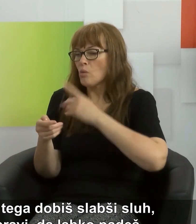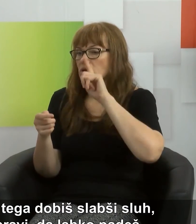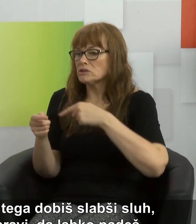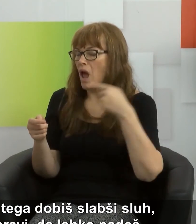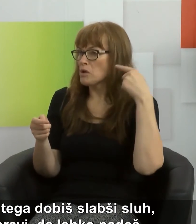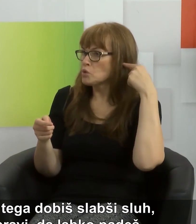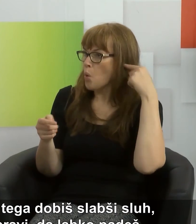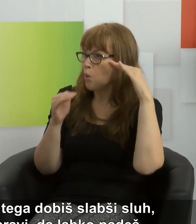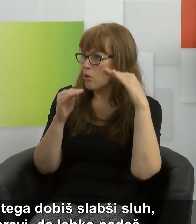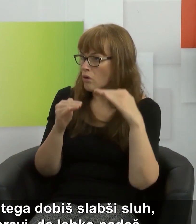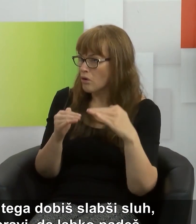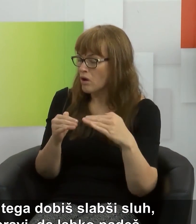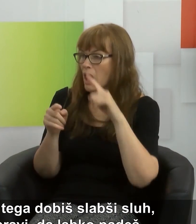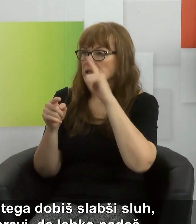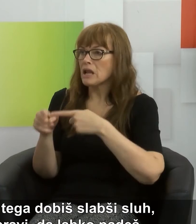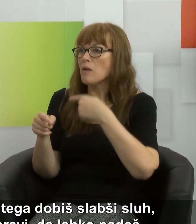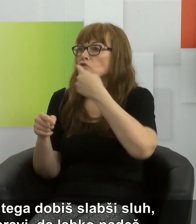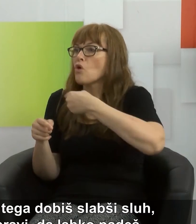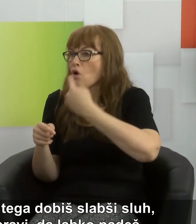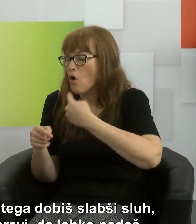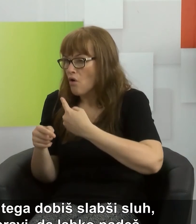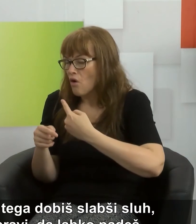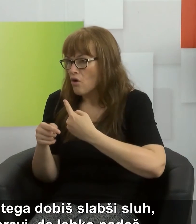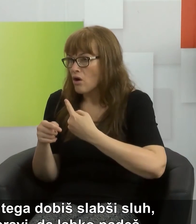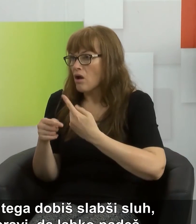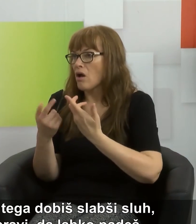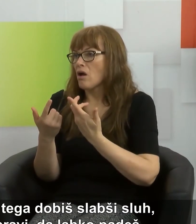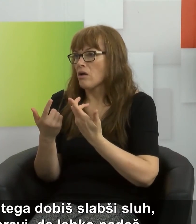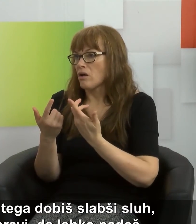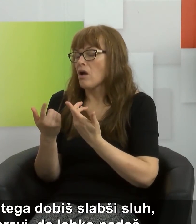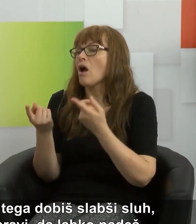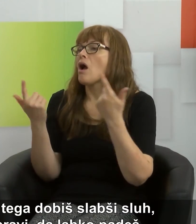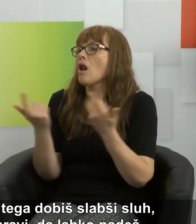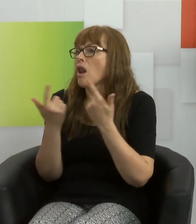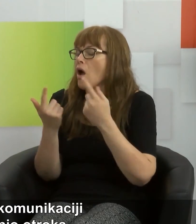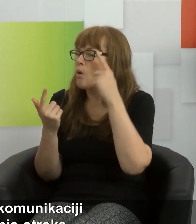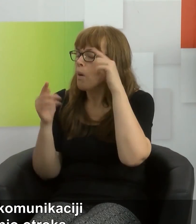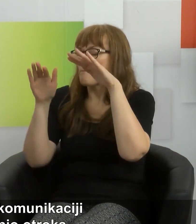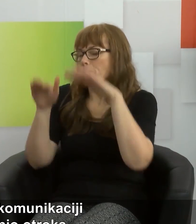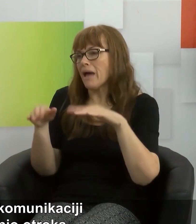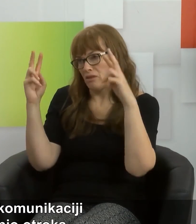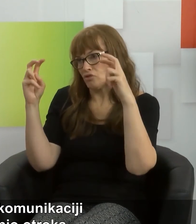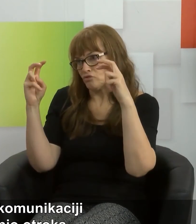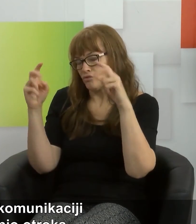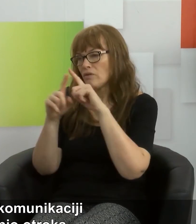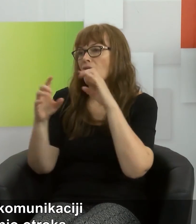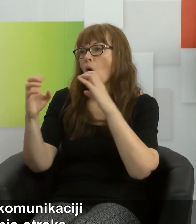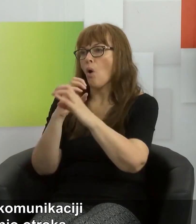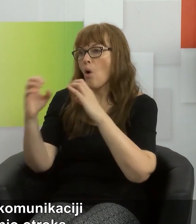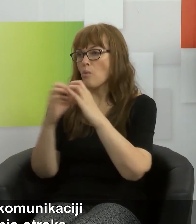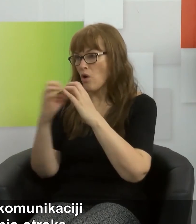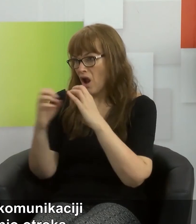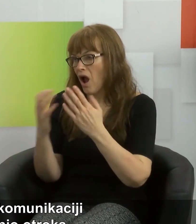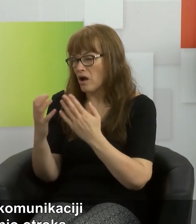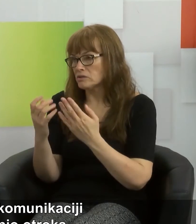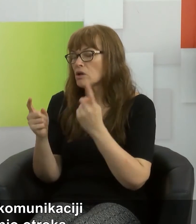slabši sluh, dobiš slabši govor, se pravi, da lahko padeš, kot rečemo, v komunikaciji